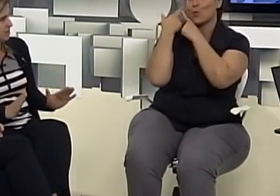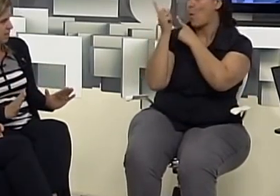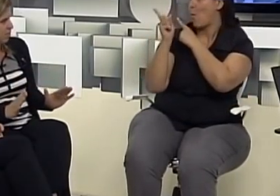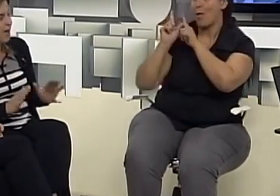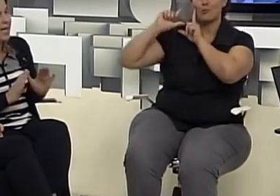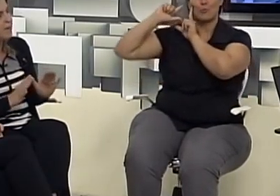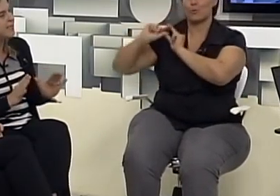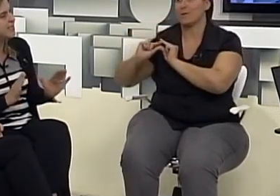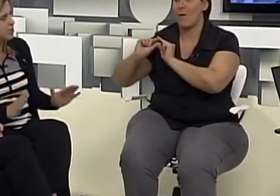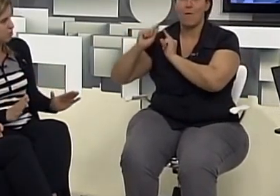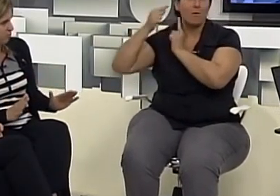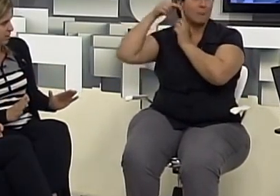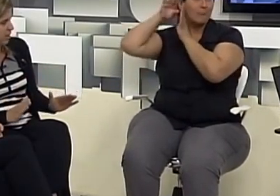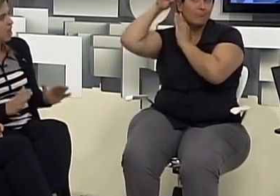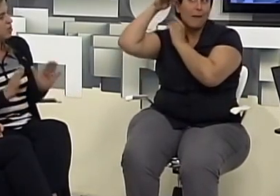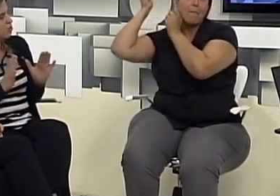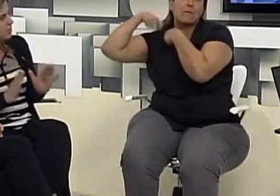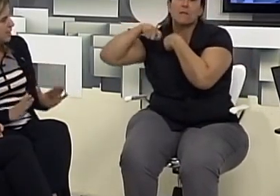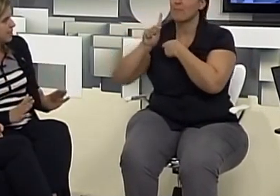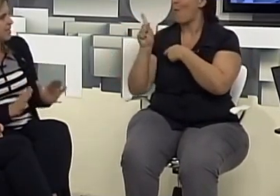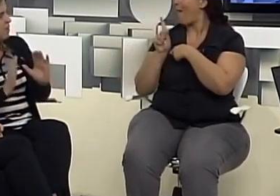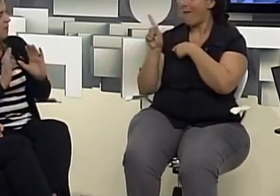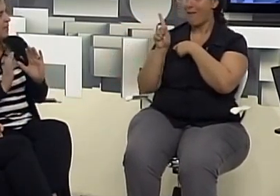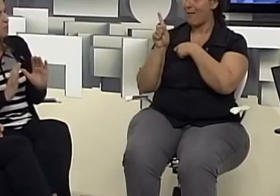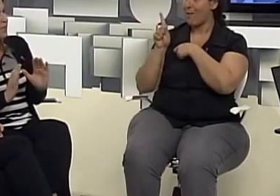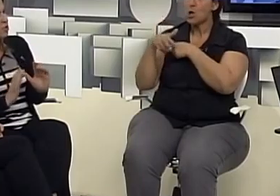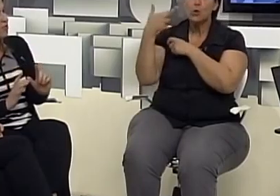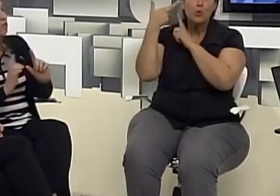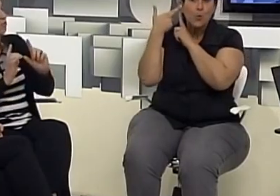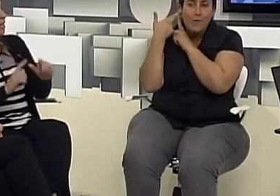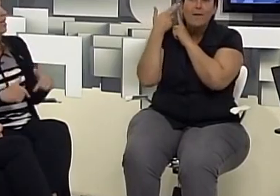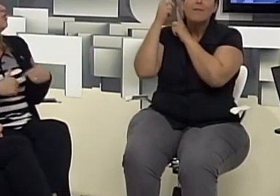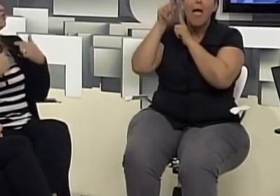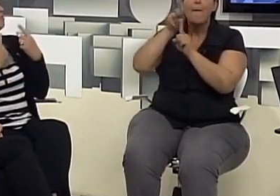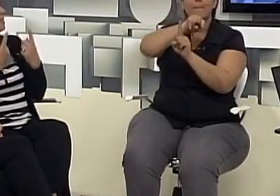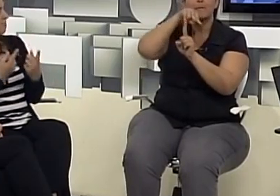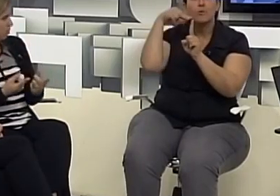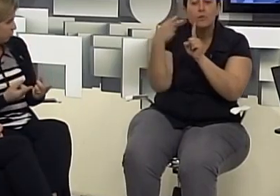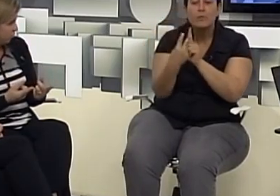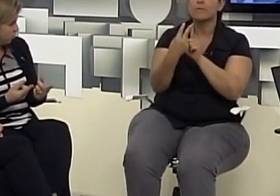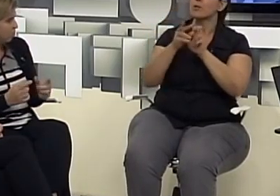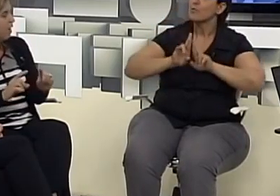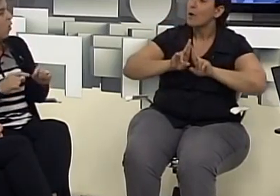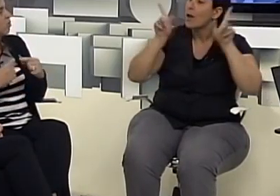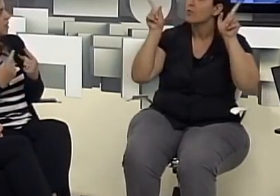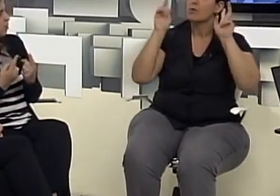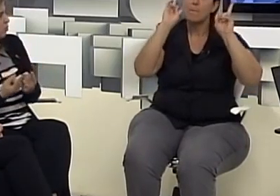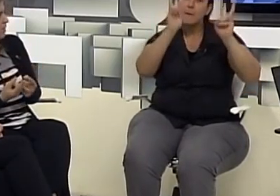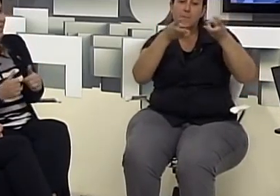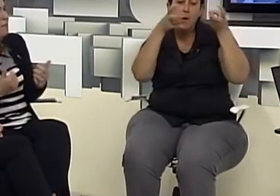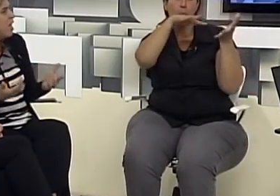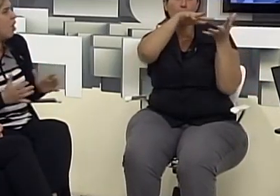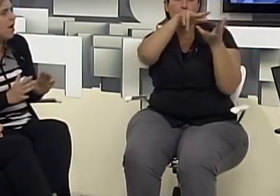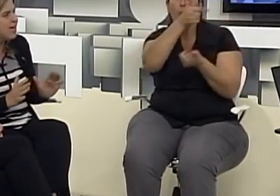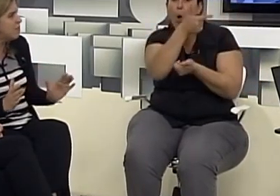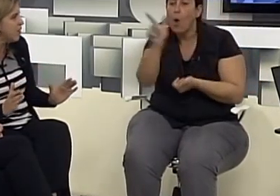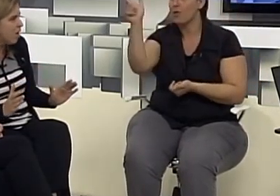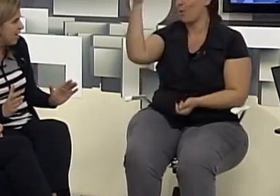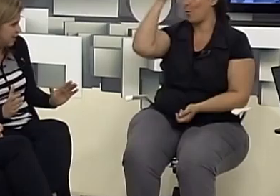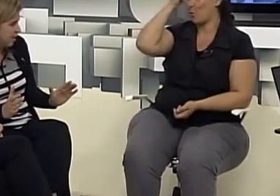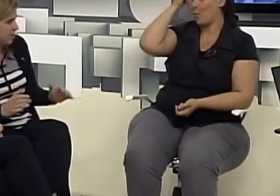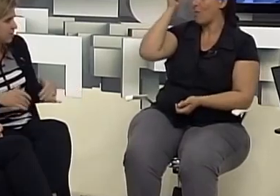da audição, não é incapacidade de ouvir. Surdez é uma perspectiva diferente de perceber o mundo, uma outra cultura, nem melhor,